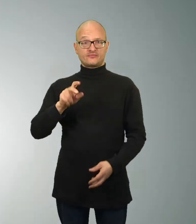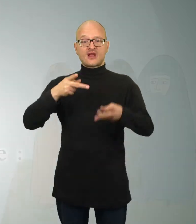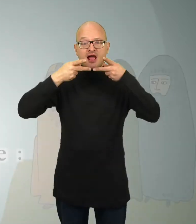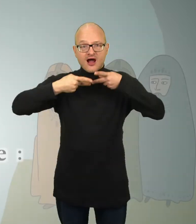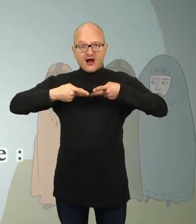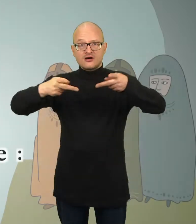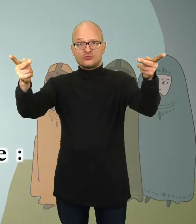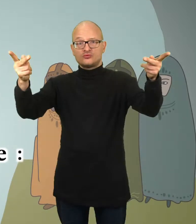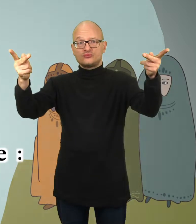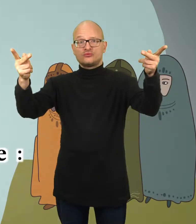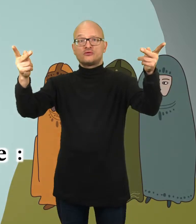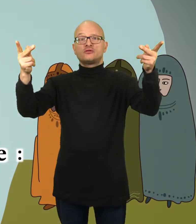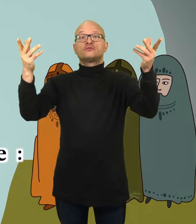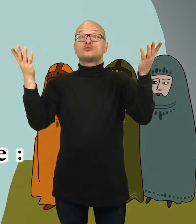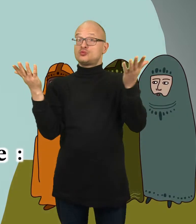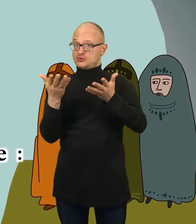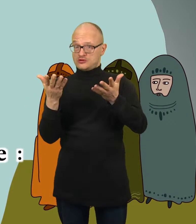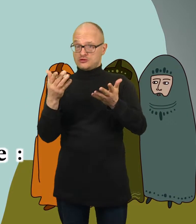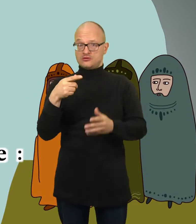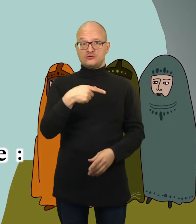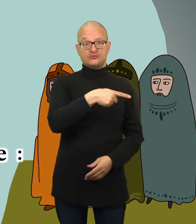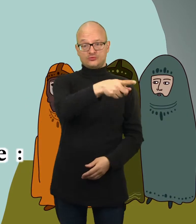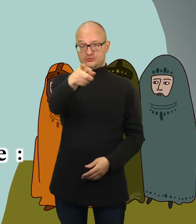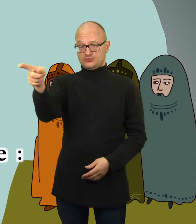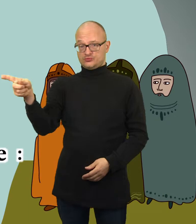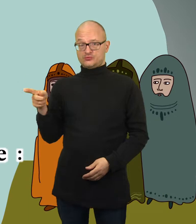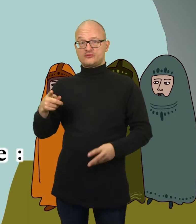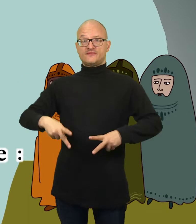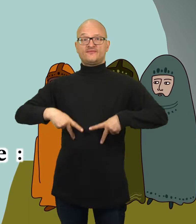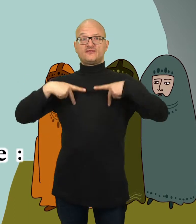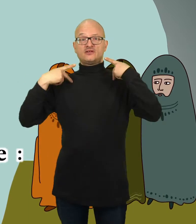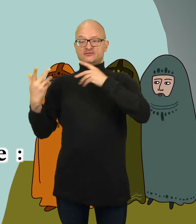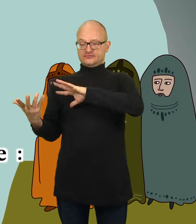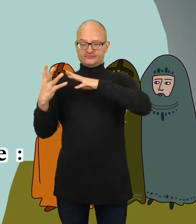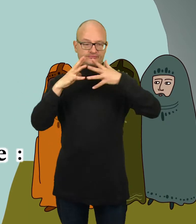jambes cette annonce changer votre vie